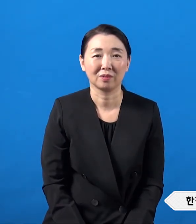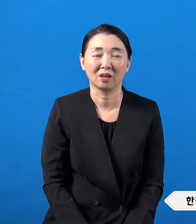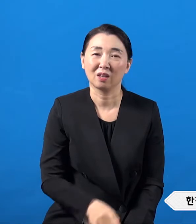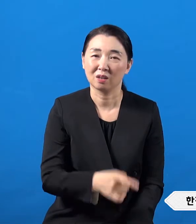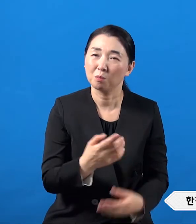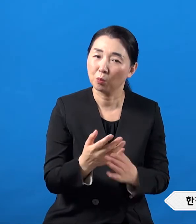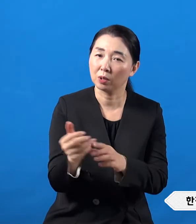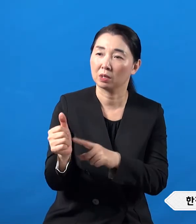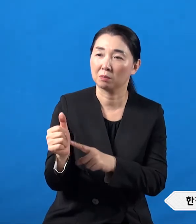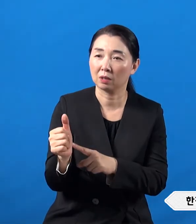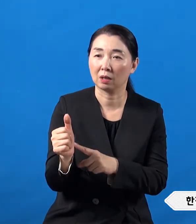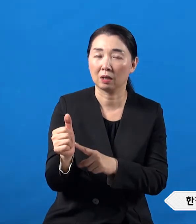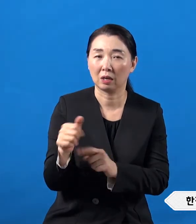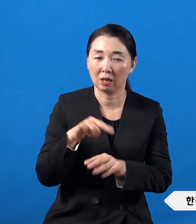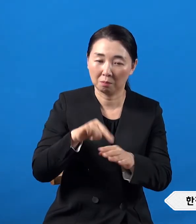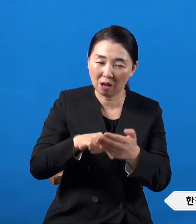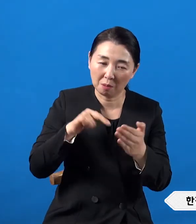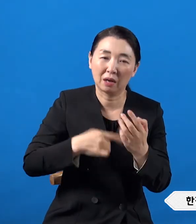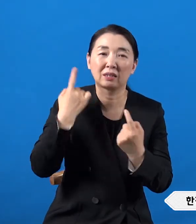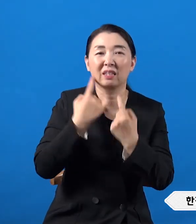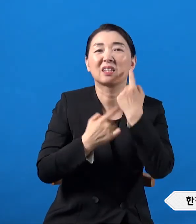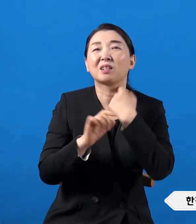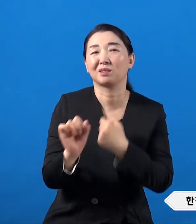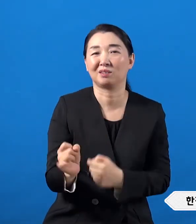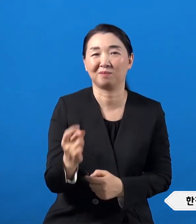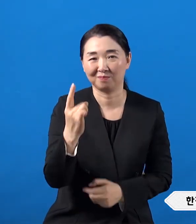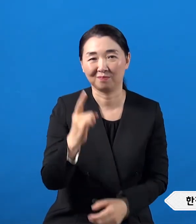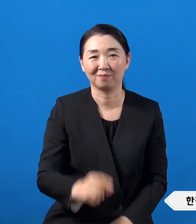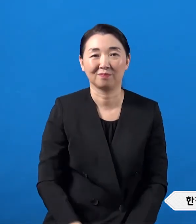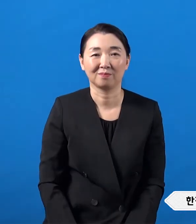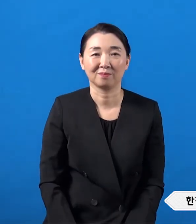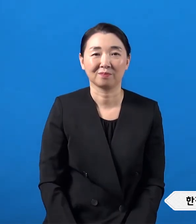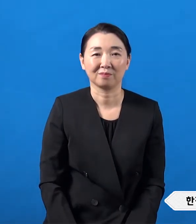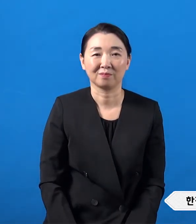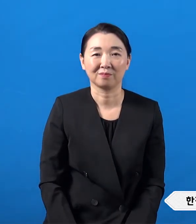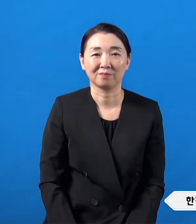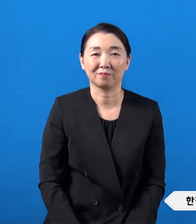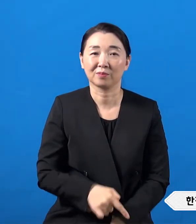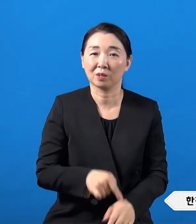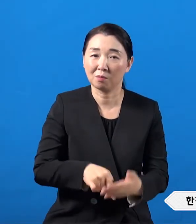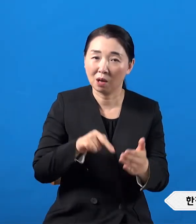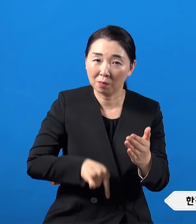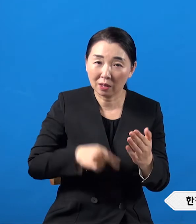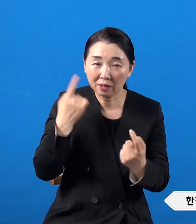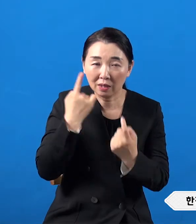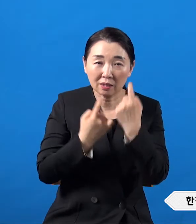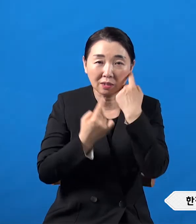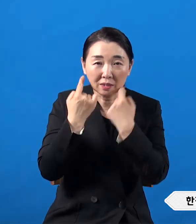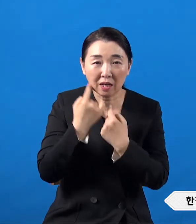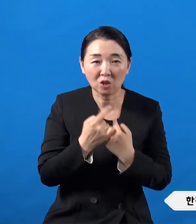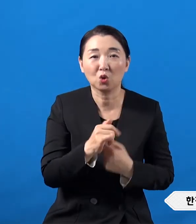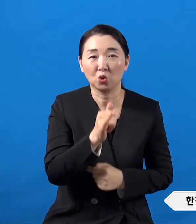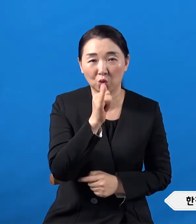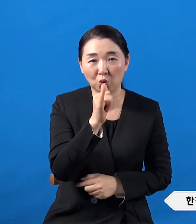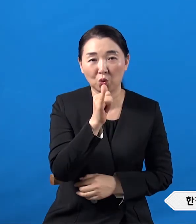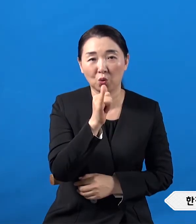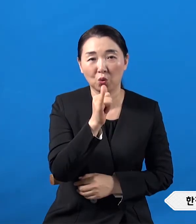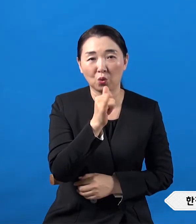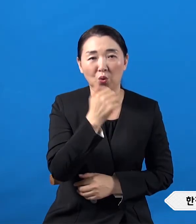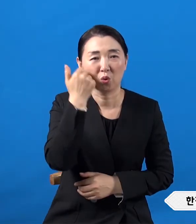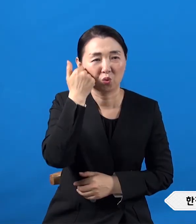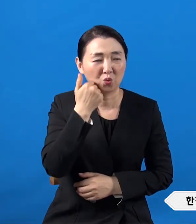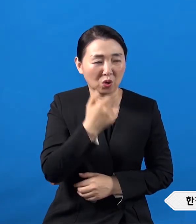그것이 다 입다의 내면의 상처 때문입니다. 내면에 이 마음에 상처가